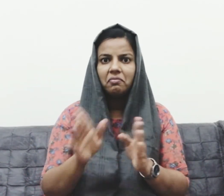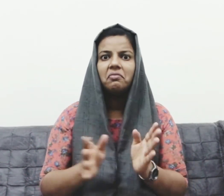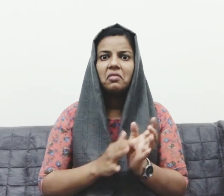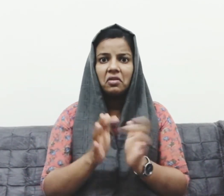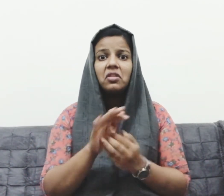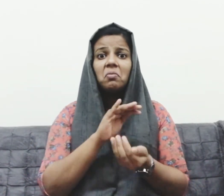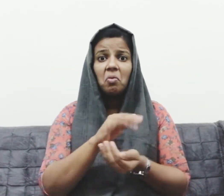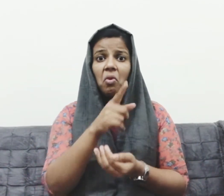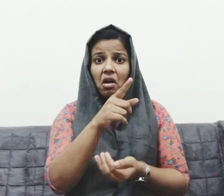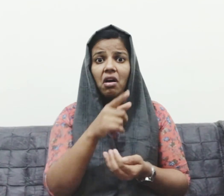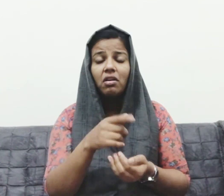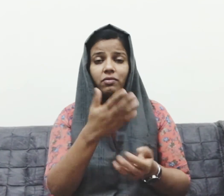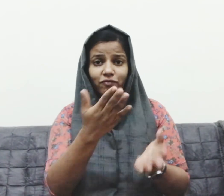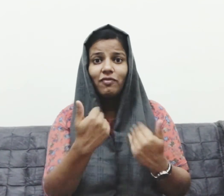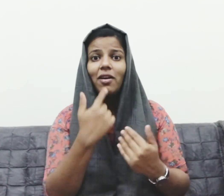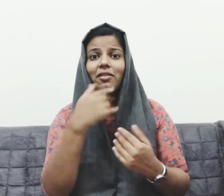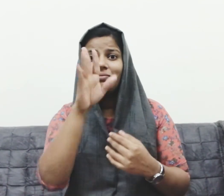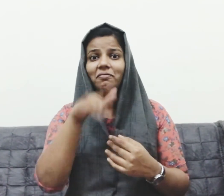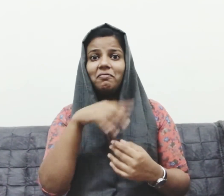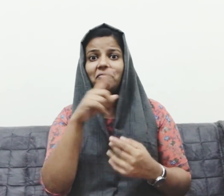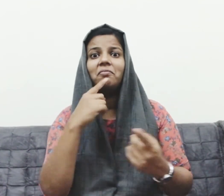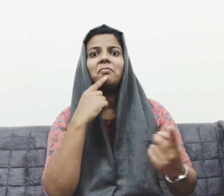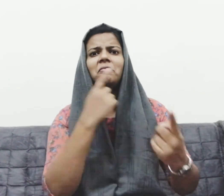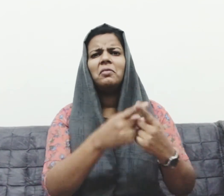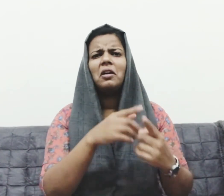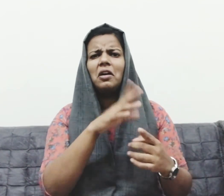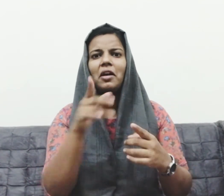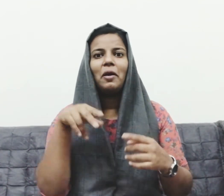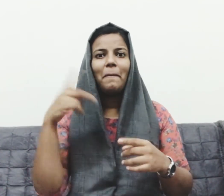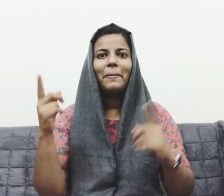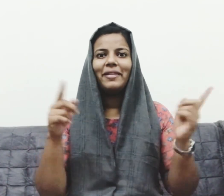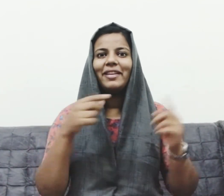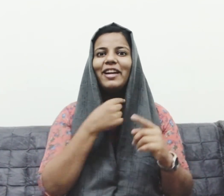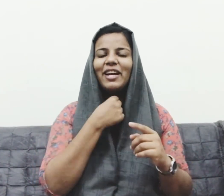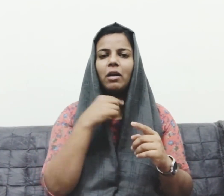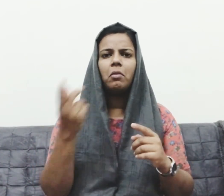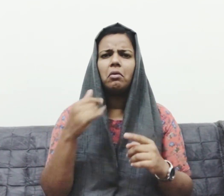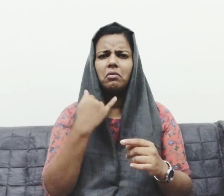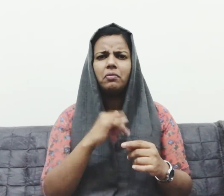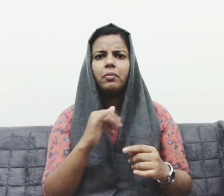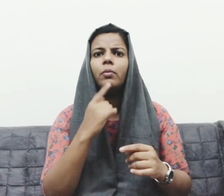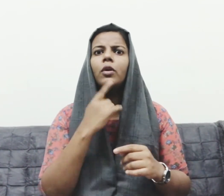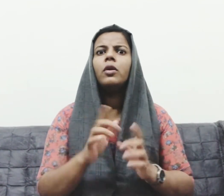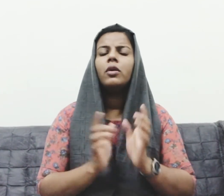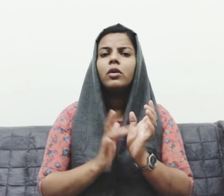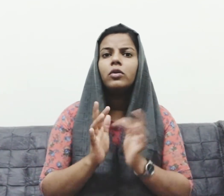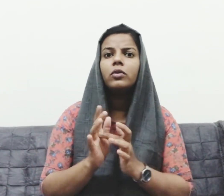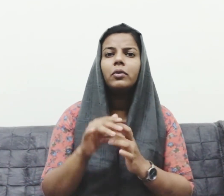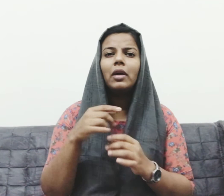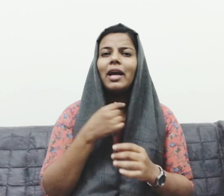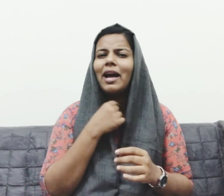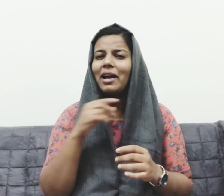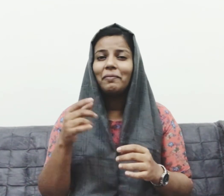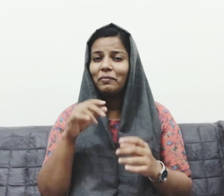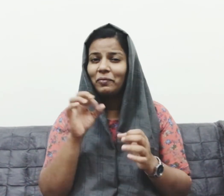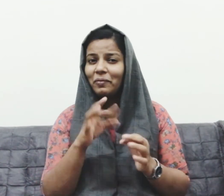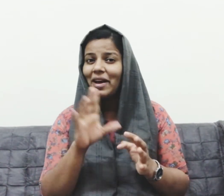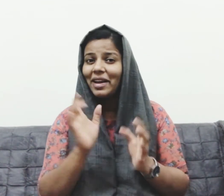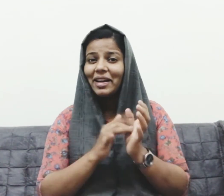നീ ദൈവപുത്രനെങ്കിൽ ഇറങ്ങി വാ എന്ന് പറഞ്ഞവനോടോ, അവൻ ഒരു സൈഡിൽ കിടന്ന കള്ളൻ അവൻ ഇവനെ നിന്ദിച്ചപ്പോൾ ആ നിന്ദിച്ചവനോടോ ആരോടും